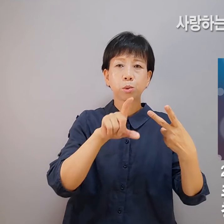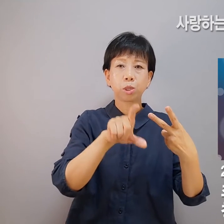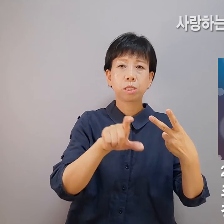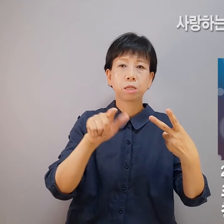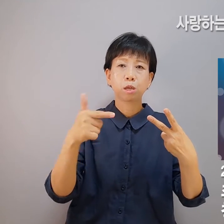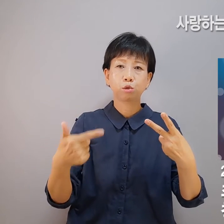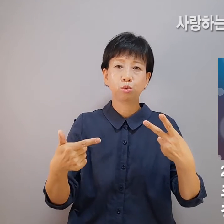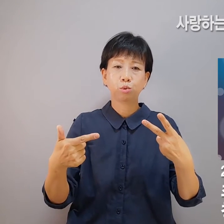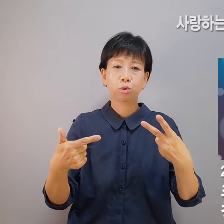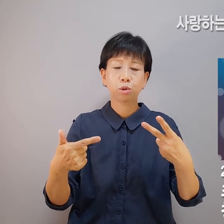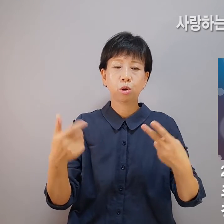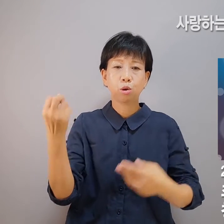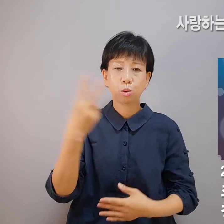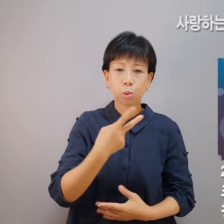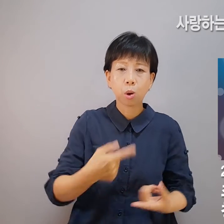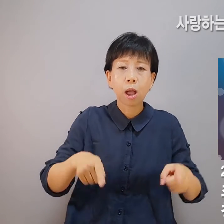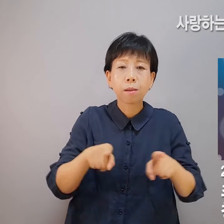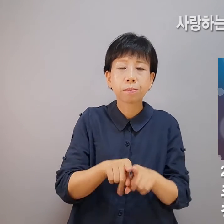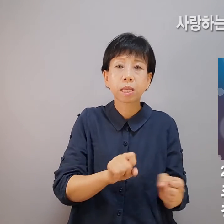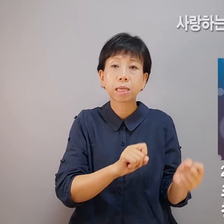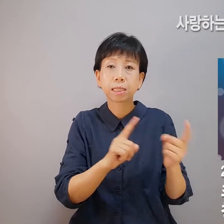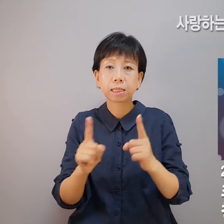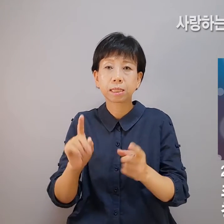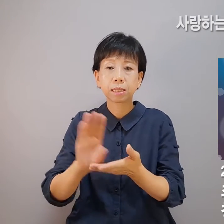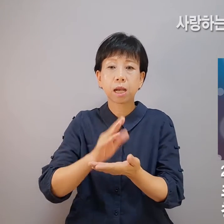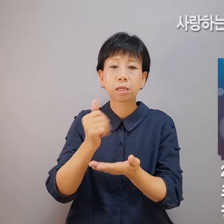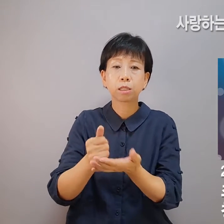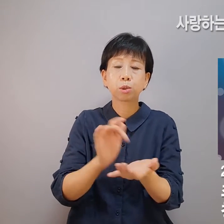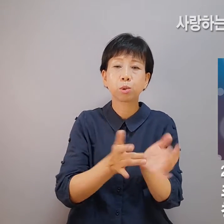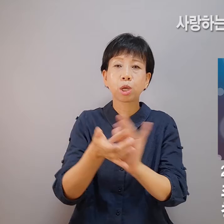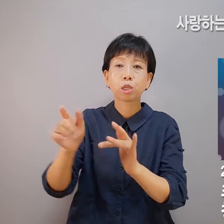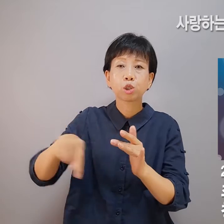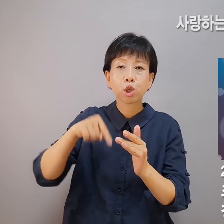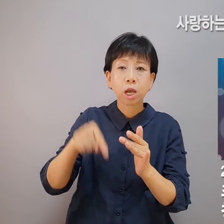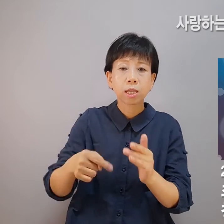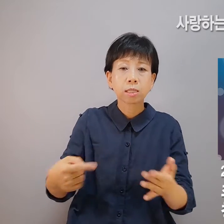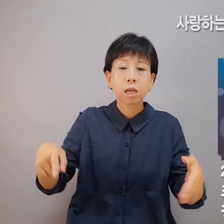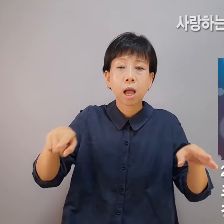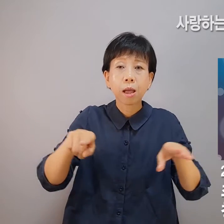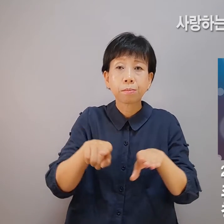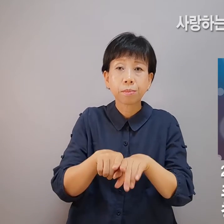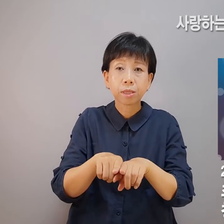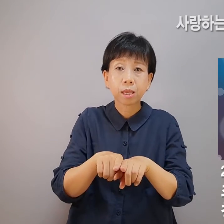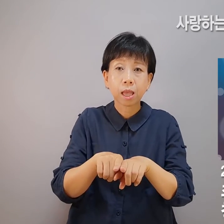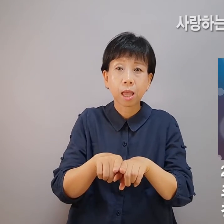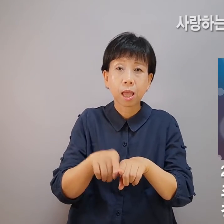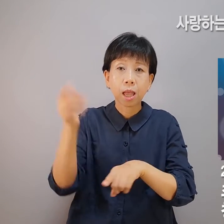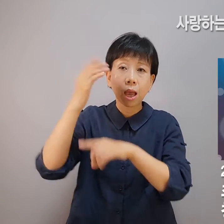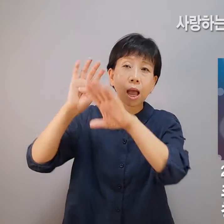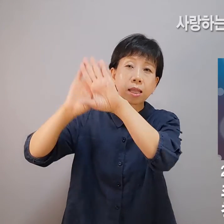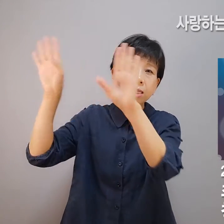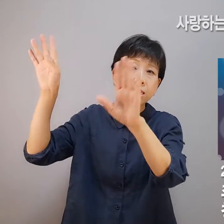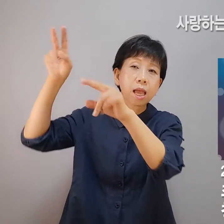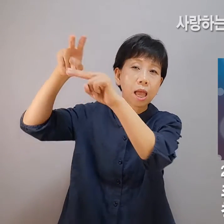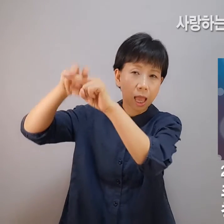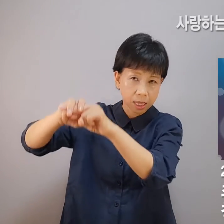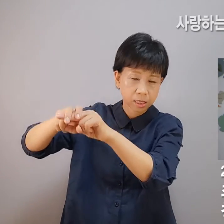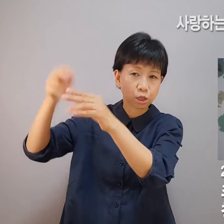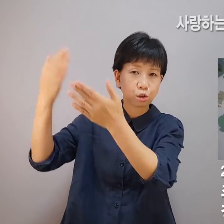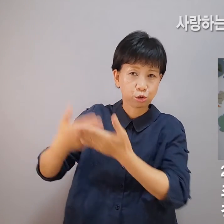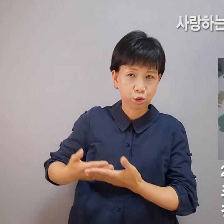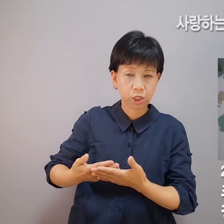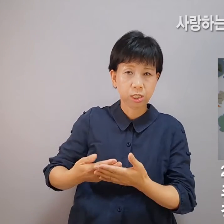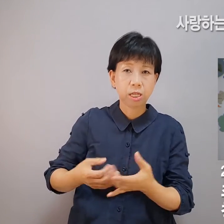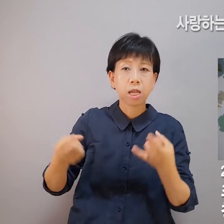읽어주십시오. 또 함께 일으키사 그리스도 예수 안에서 함께 하늘에 앉히시니 아멘.